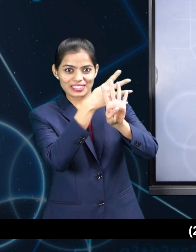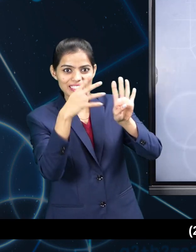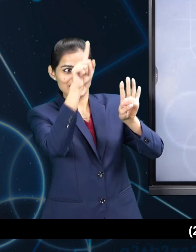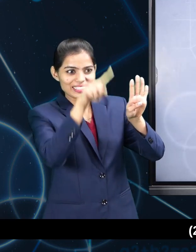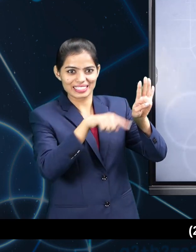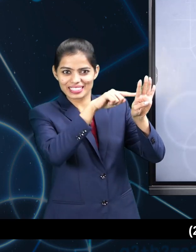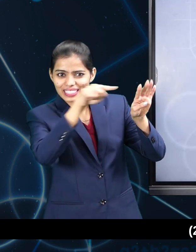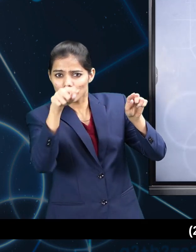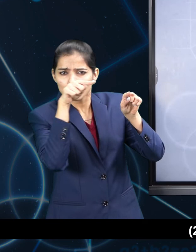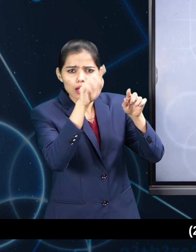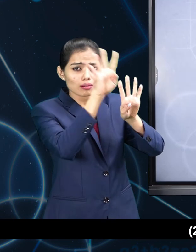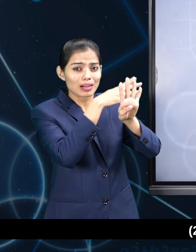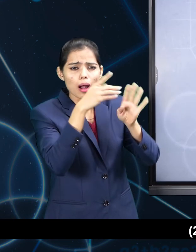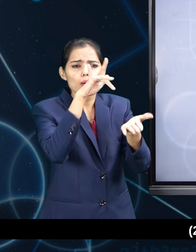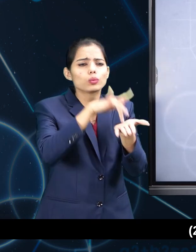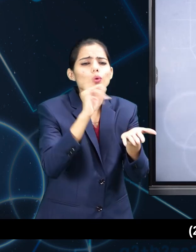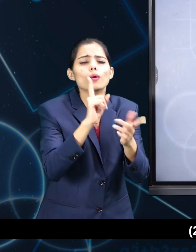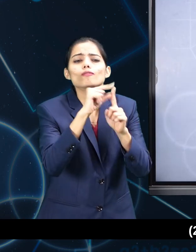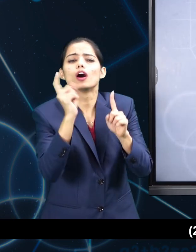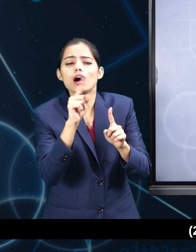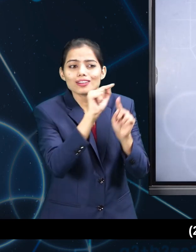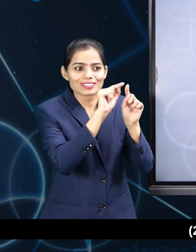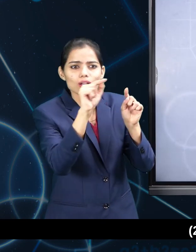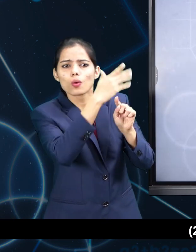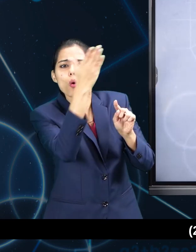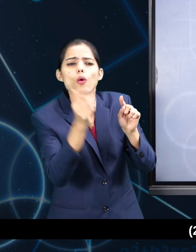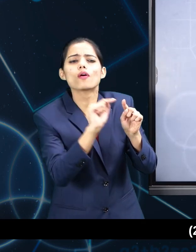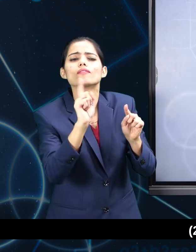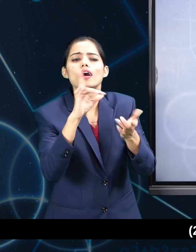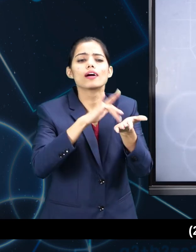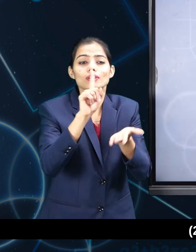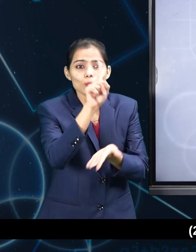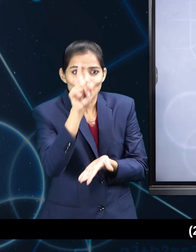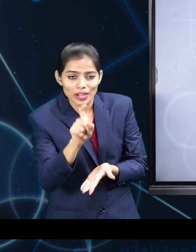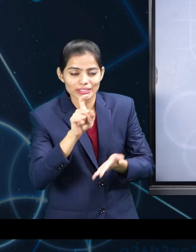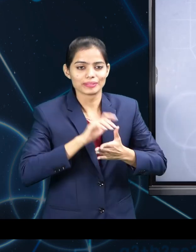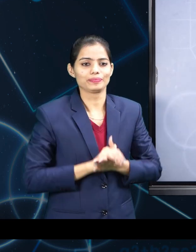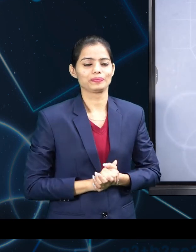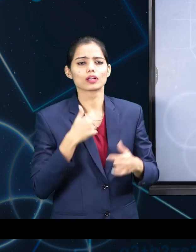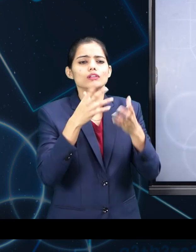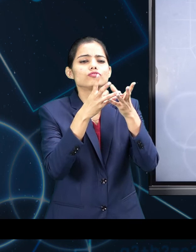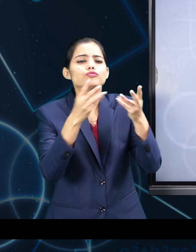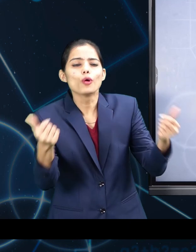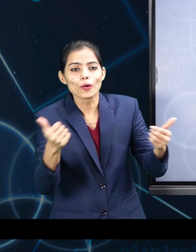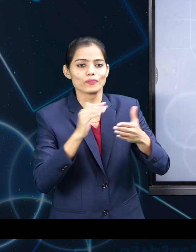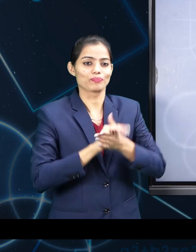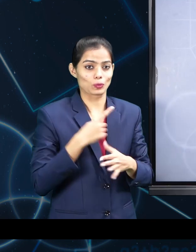3, 0, -1, 0 ఫ్లాట్ చేయండి. ఎక్కడ ఉంటాయి?